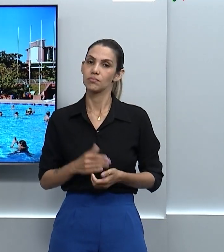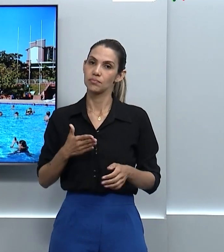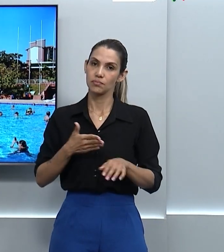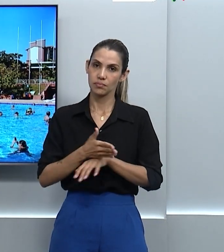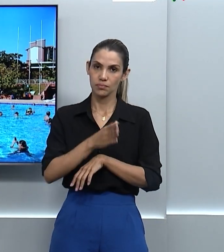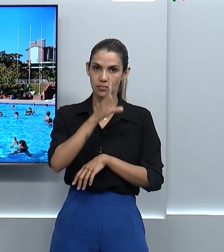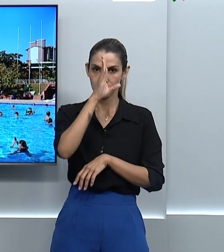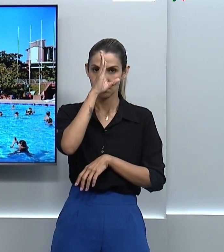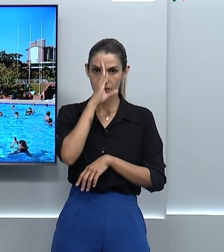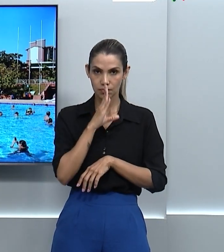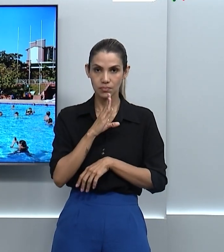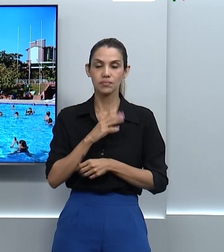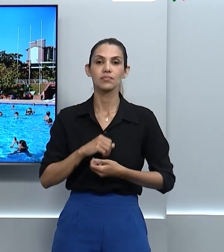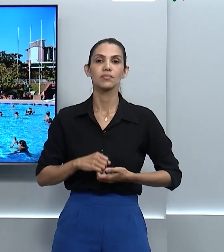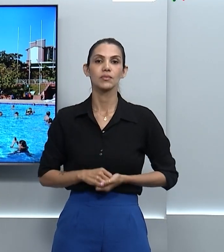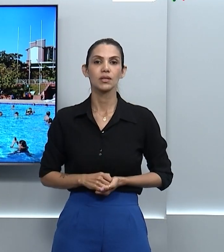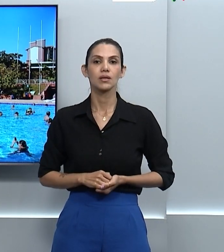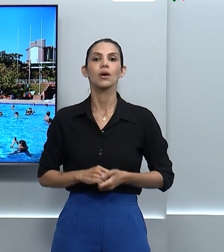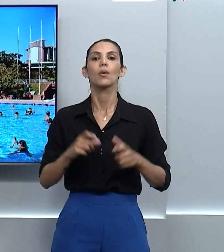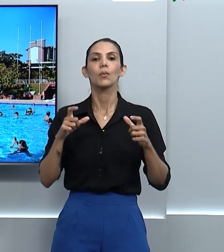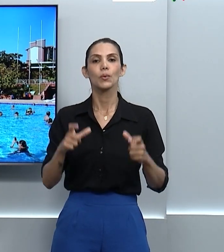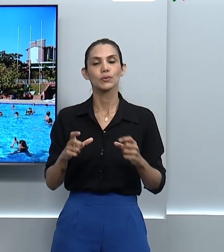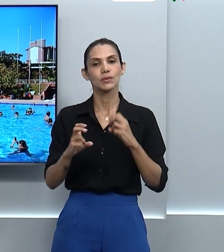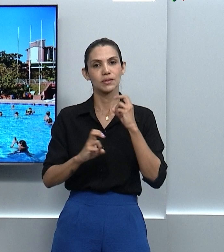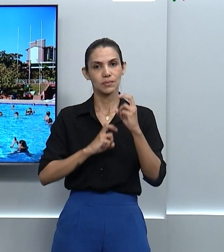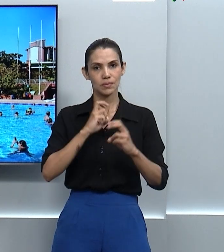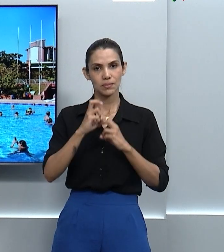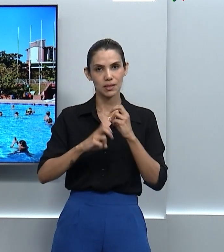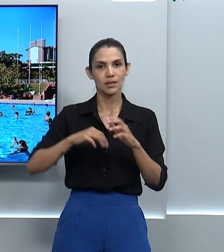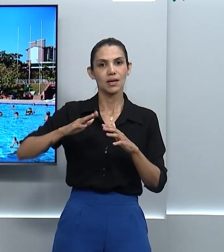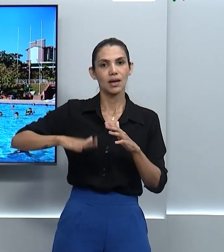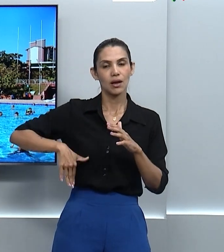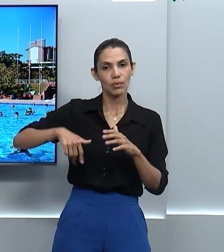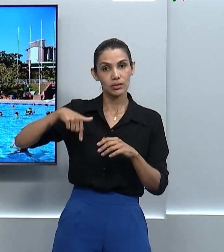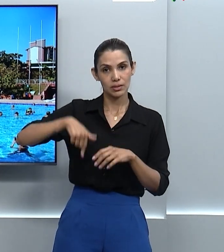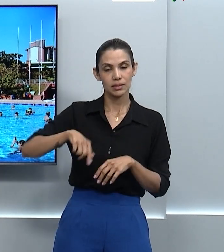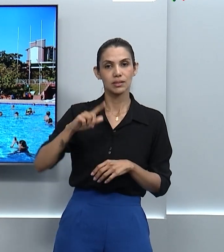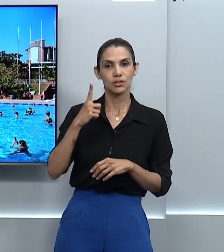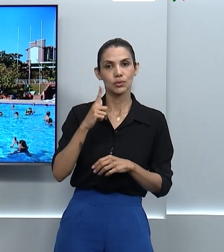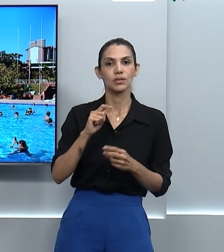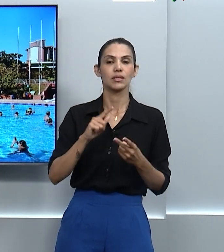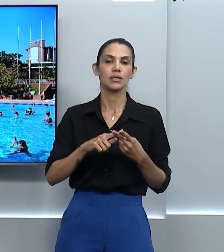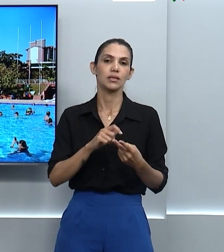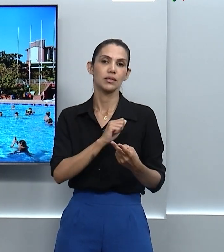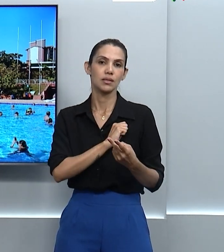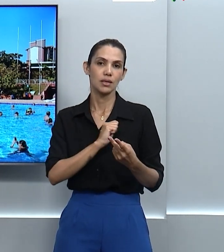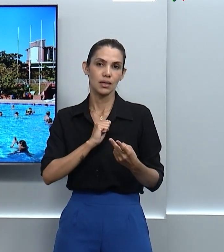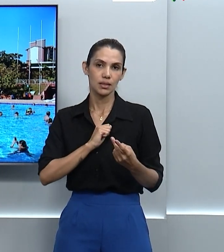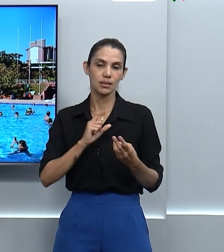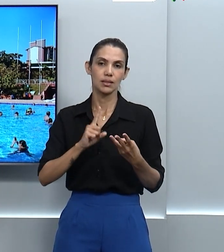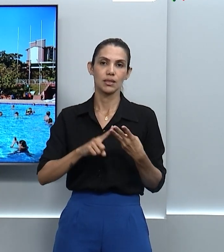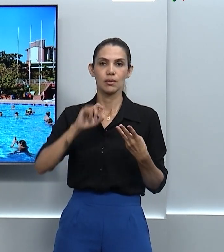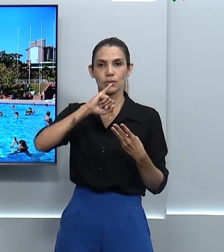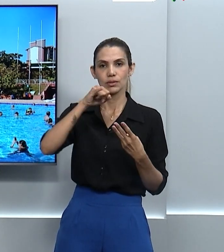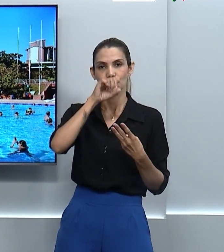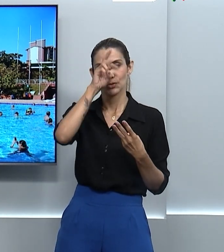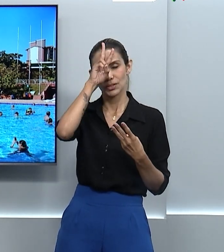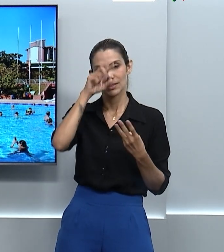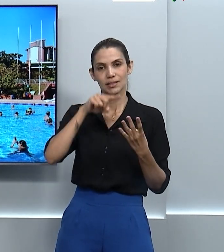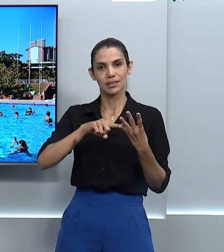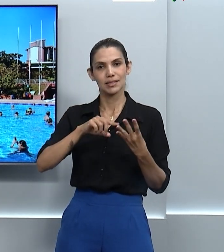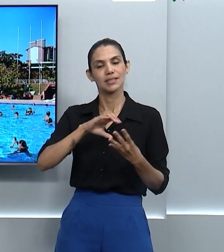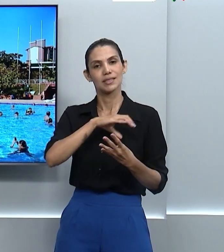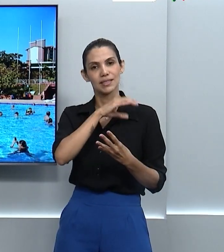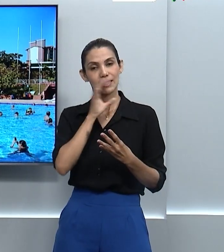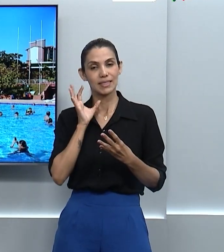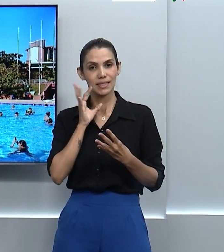totalmente gratuita e válida para os parques aquáticos que ficam em Goiânia, Anápolis, Jataí e Caldas